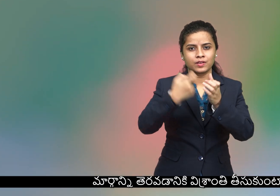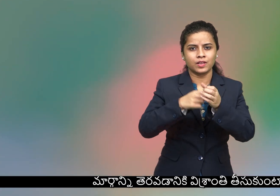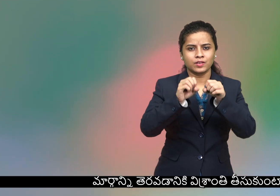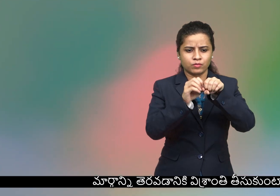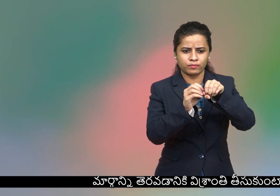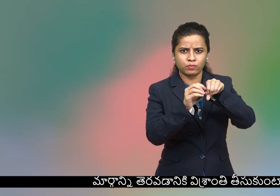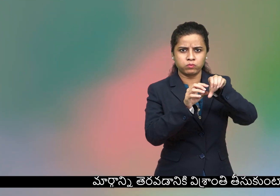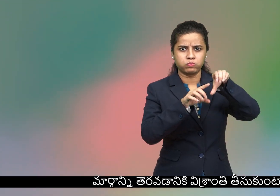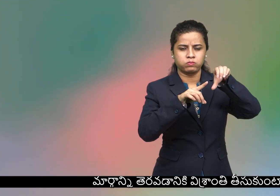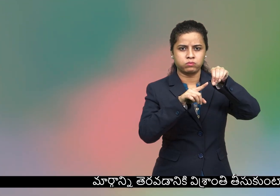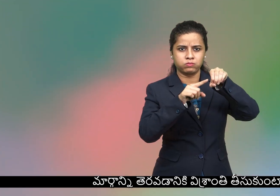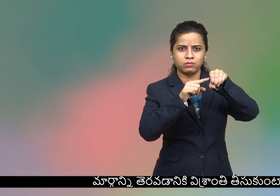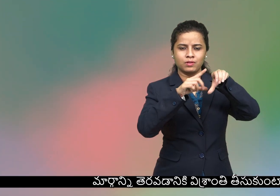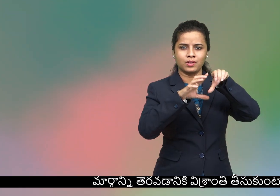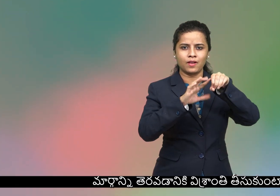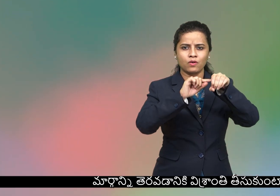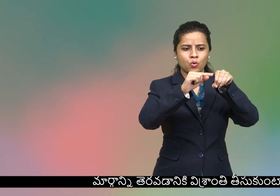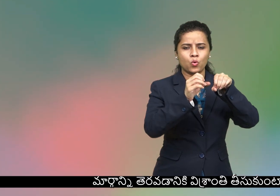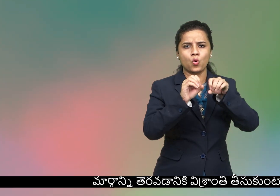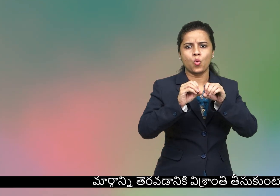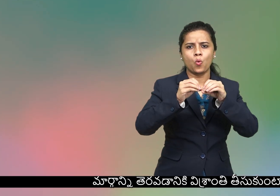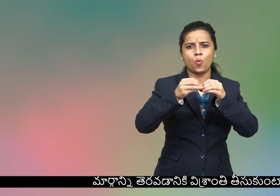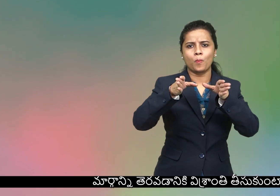మార్గాన్ని తెరవడానికి విశ్రాంతి తీసుకుంటాయి.